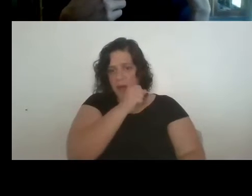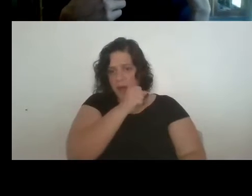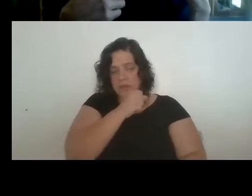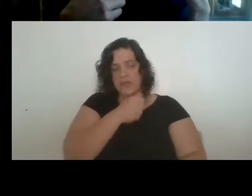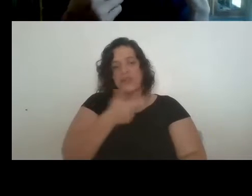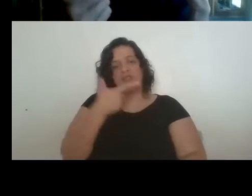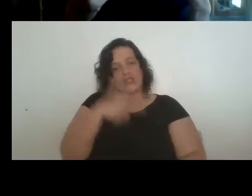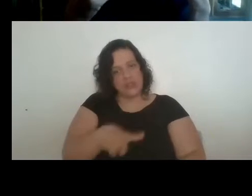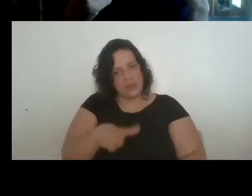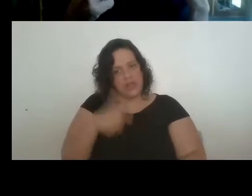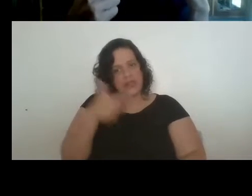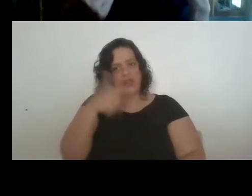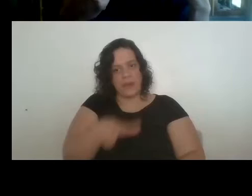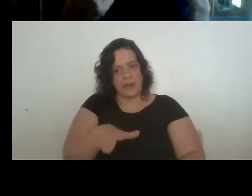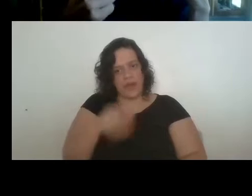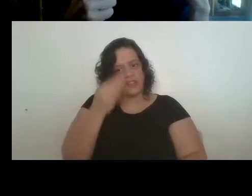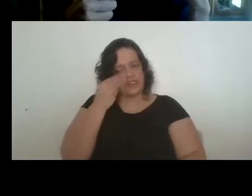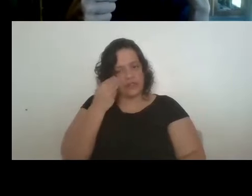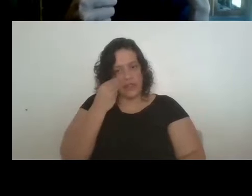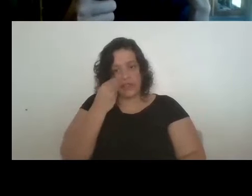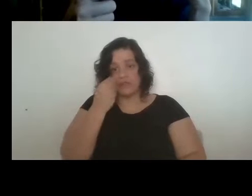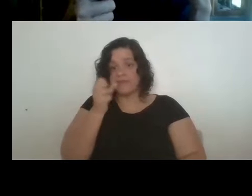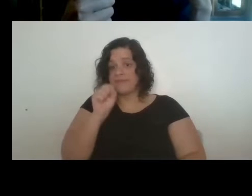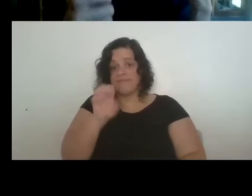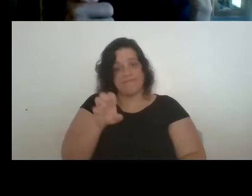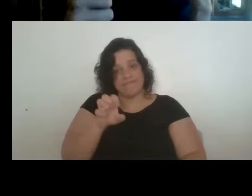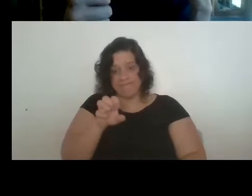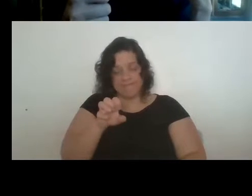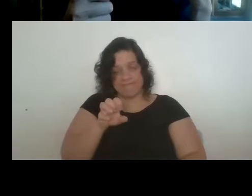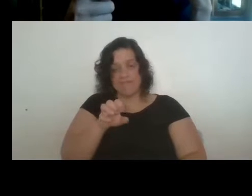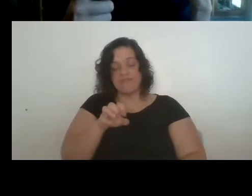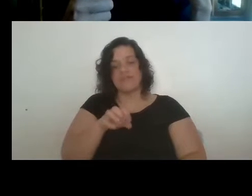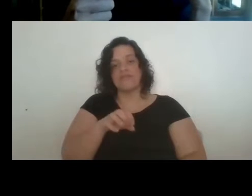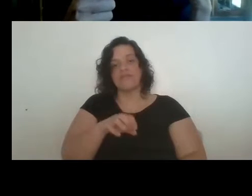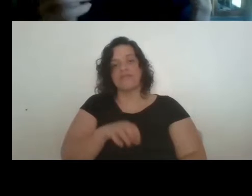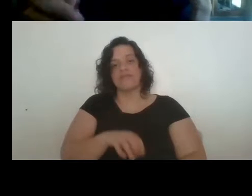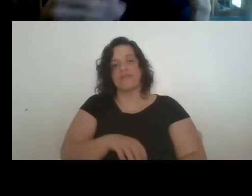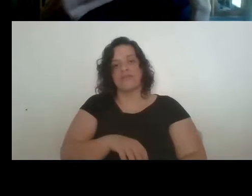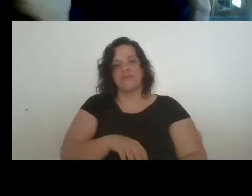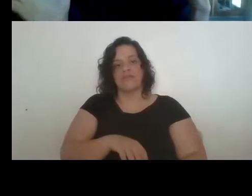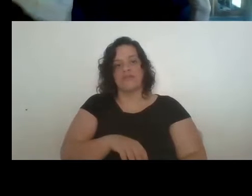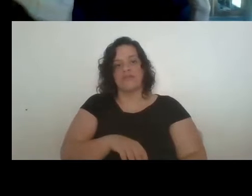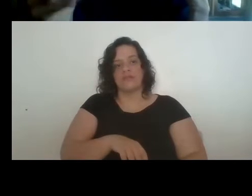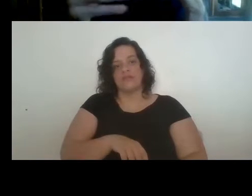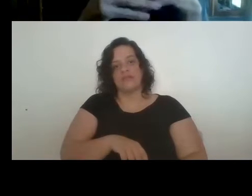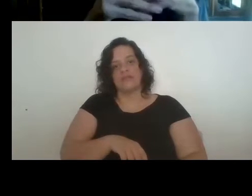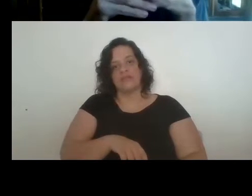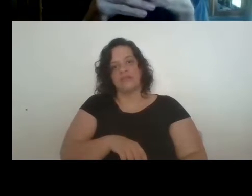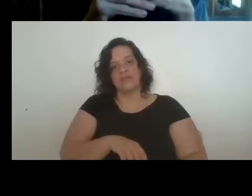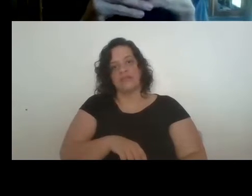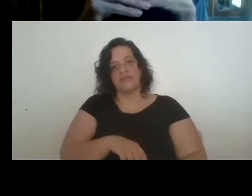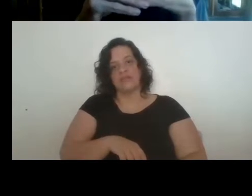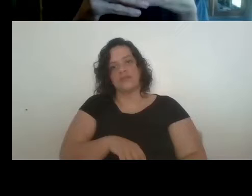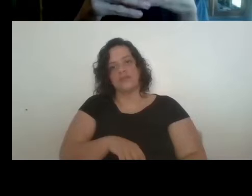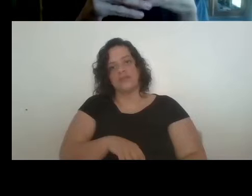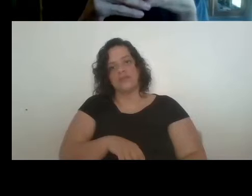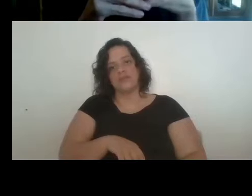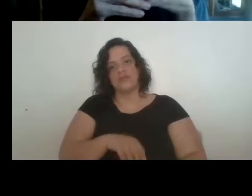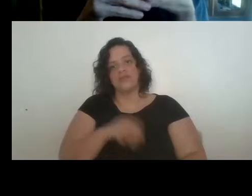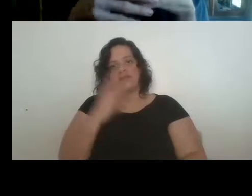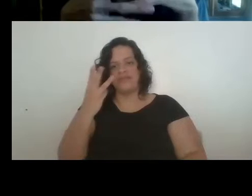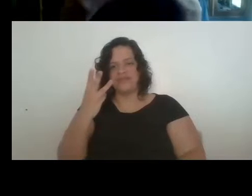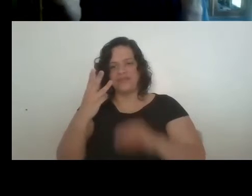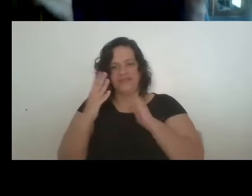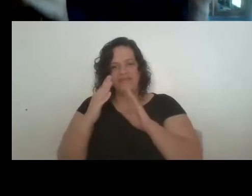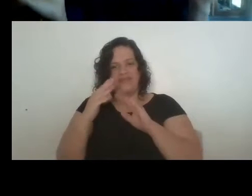medida, tá? Se não, a gente faz uma medição desse tempo, se ele der mais do que 3